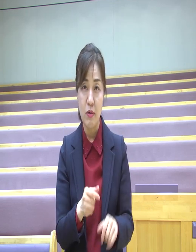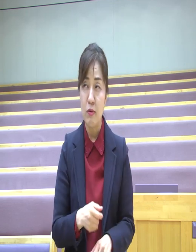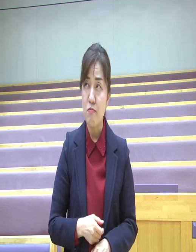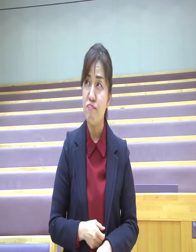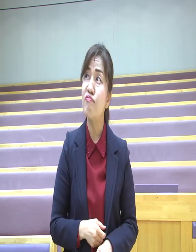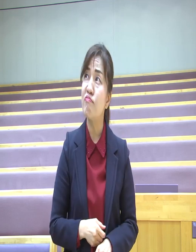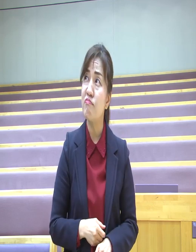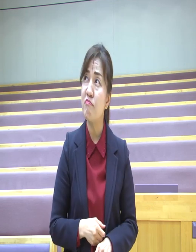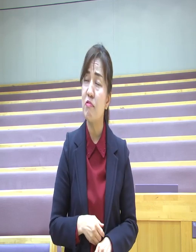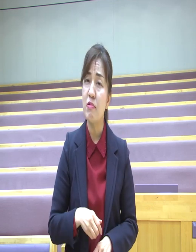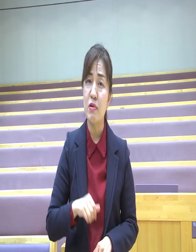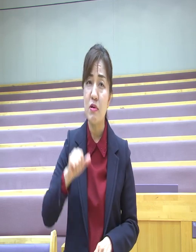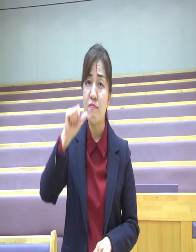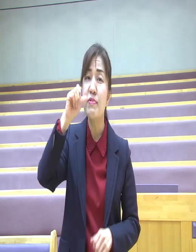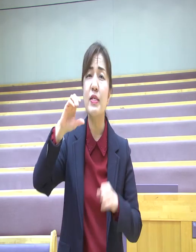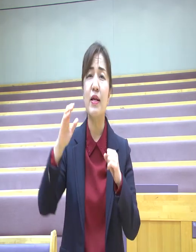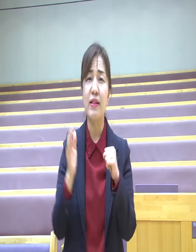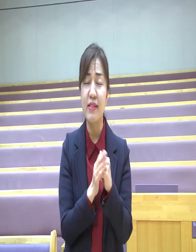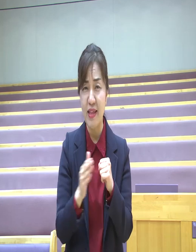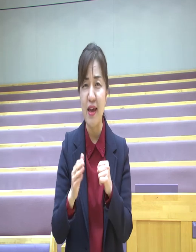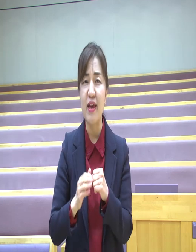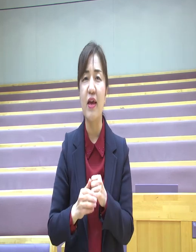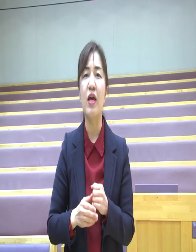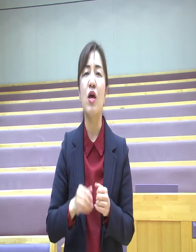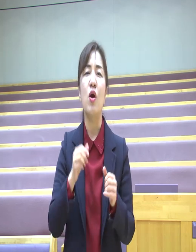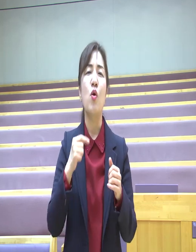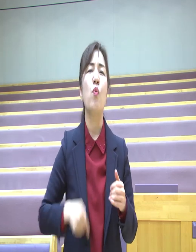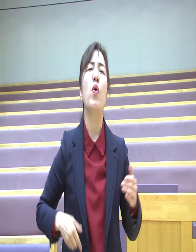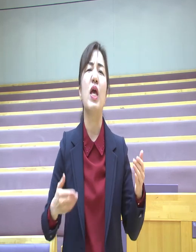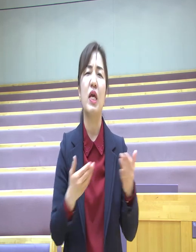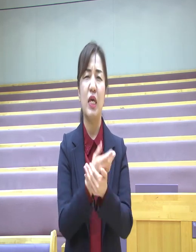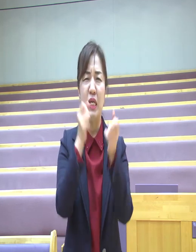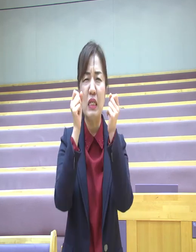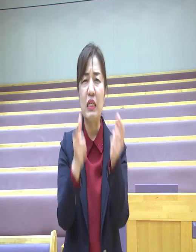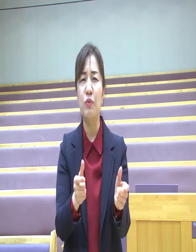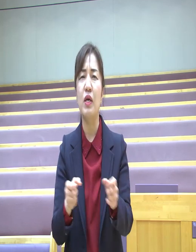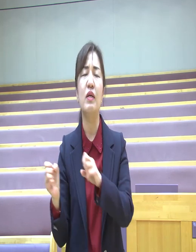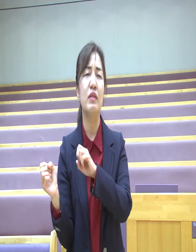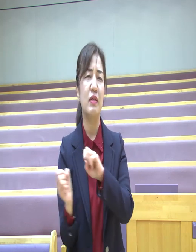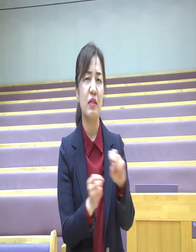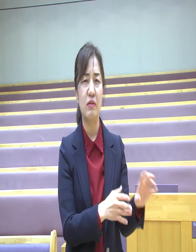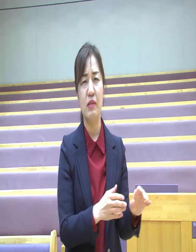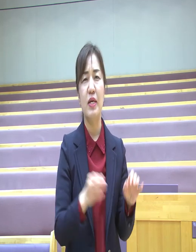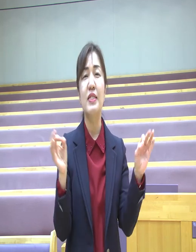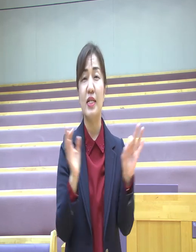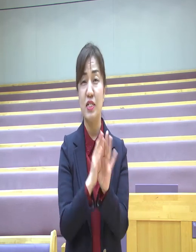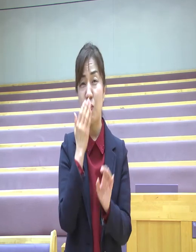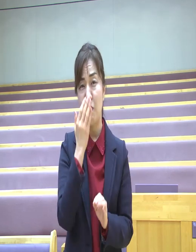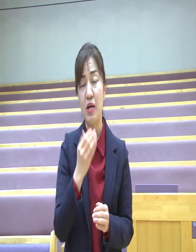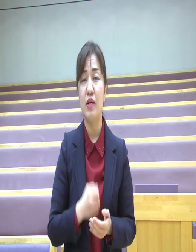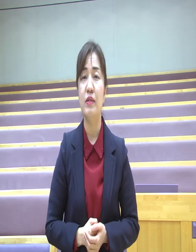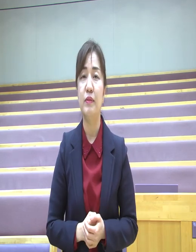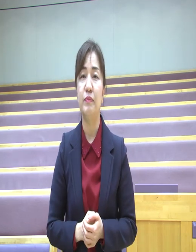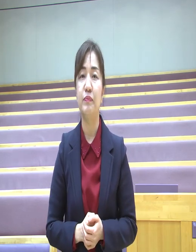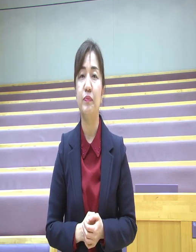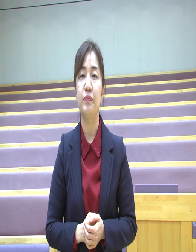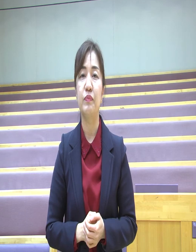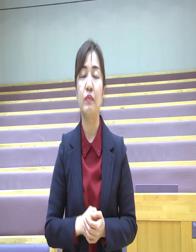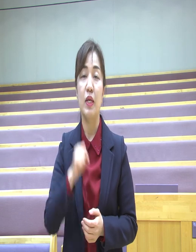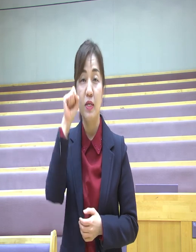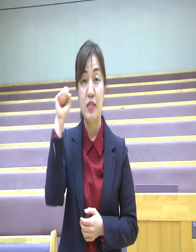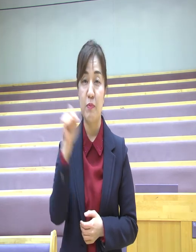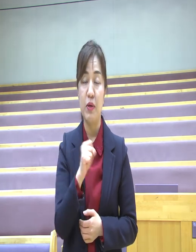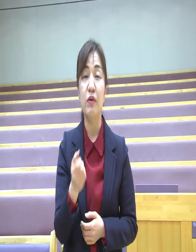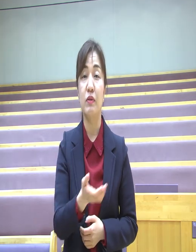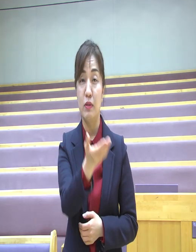무시하고 거부하게 되어질 때 회개의 기회마저 사라질 수 있습니다. 이